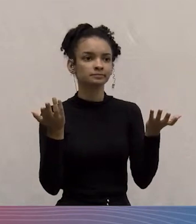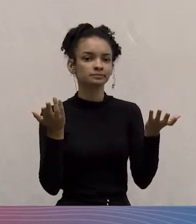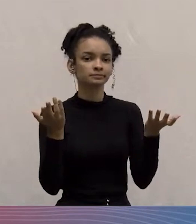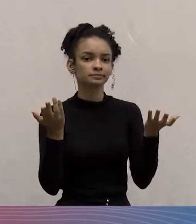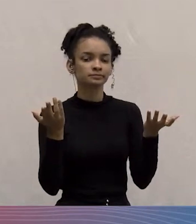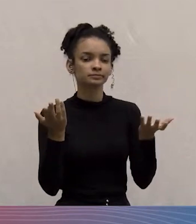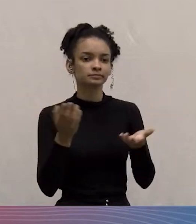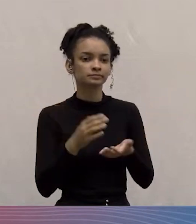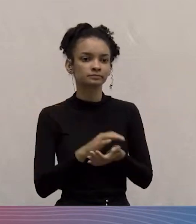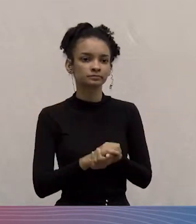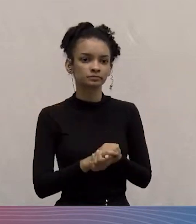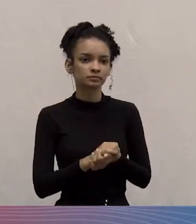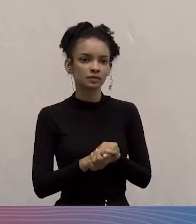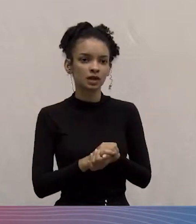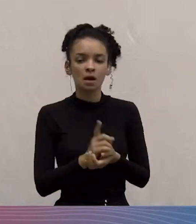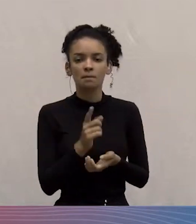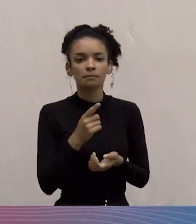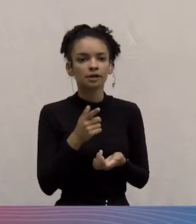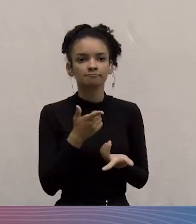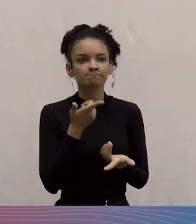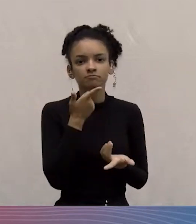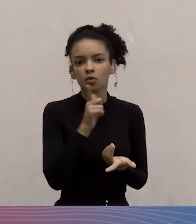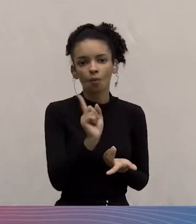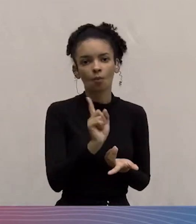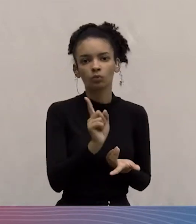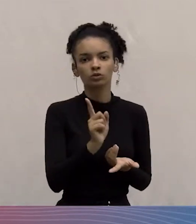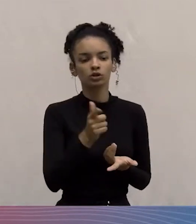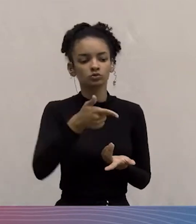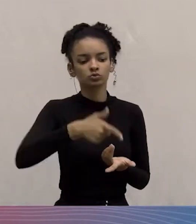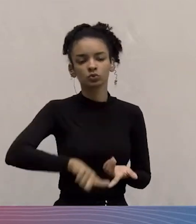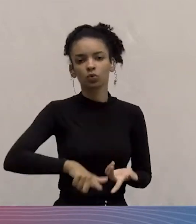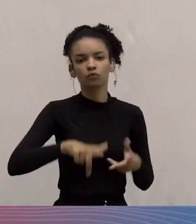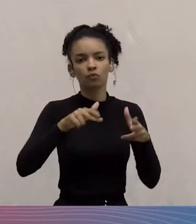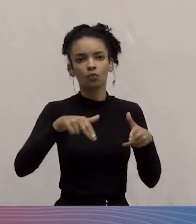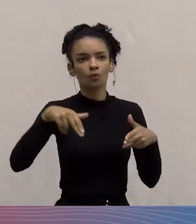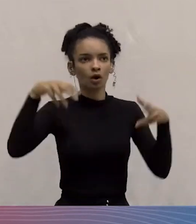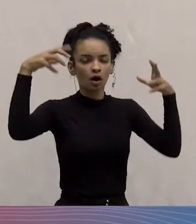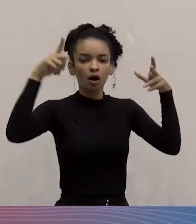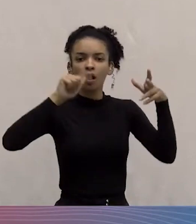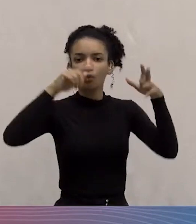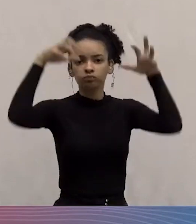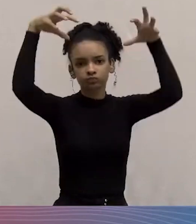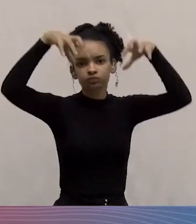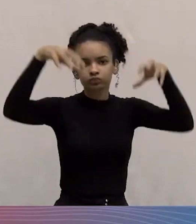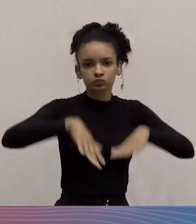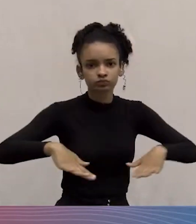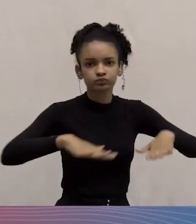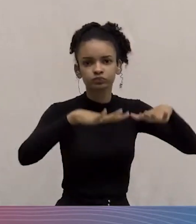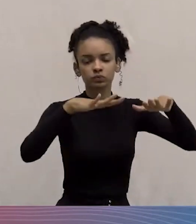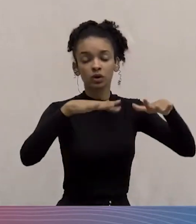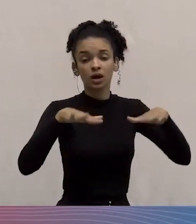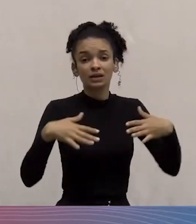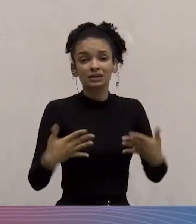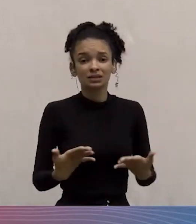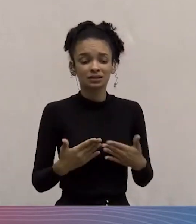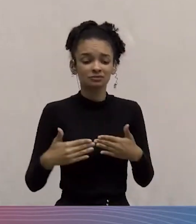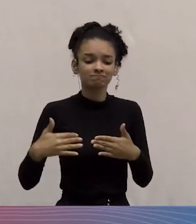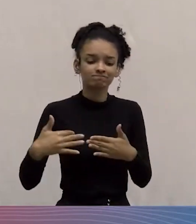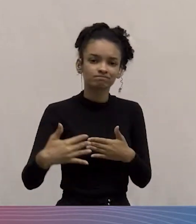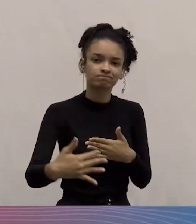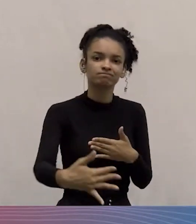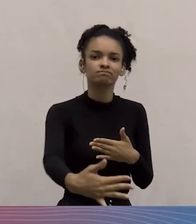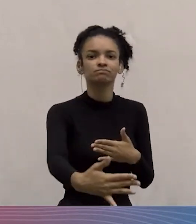exterminar o homem novamente com inundações, ou coisas semelhantes. Irmãos, daí para